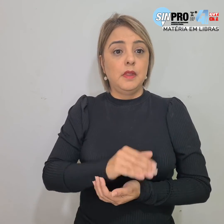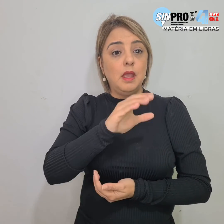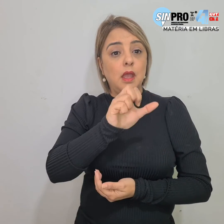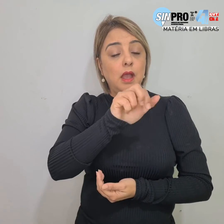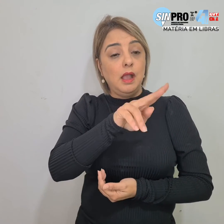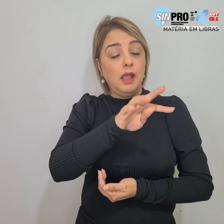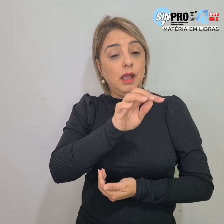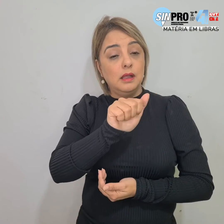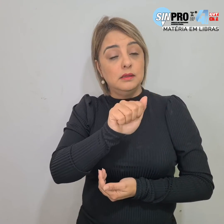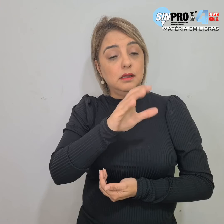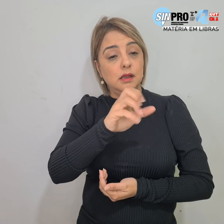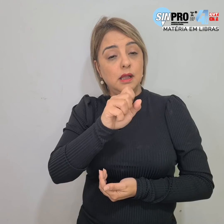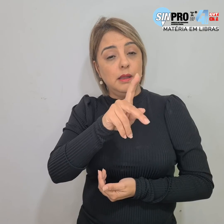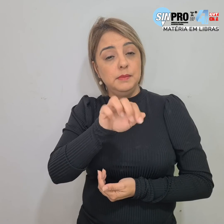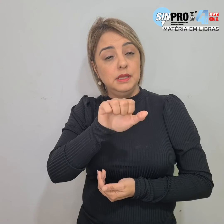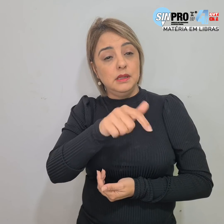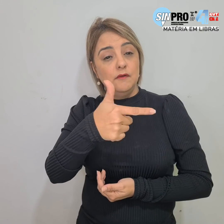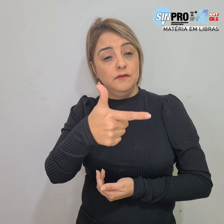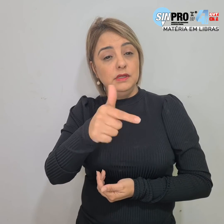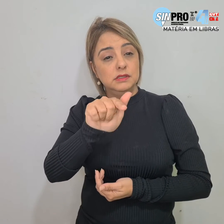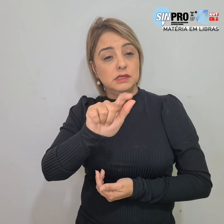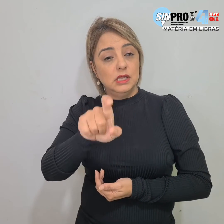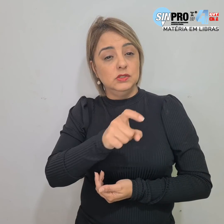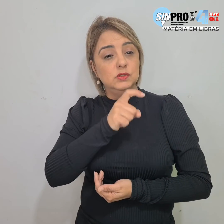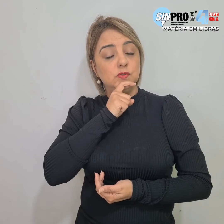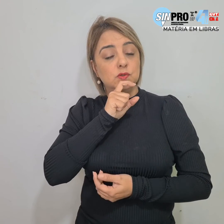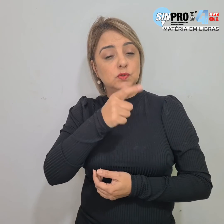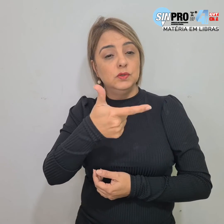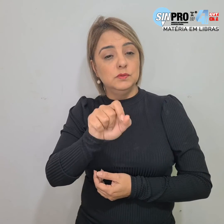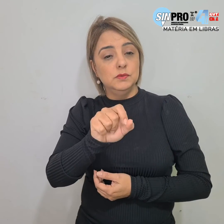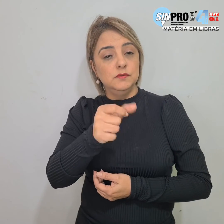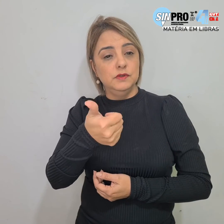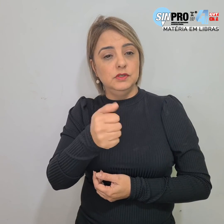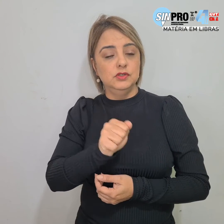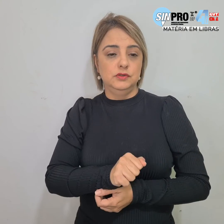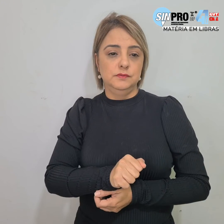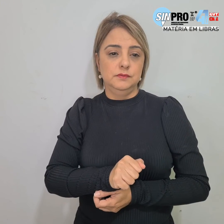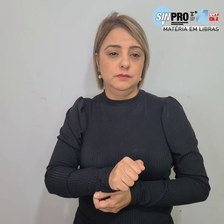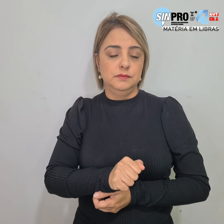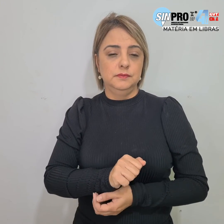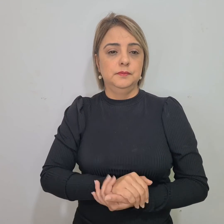27 de julho de 2020. Reprodução: CNTE.